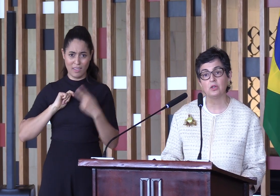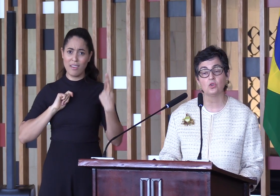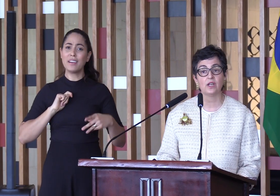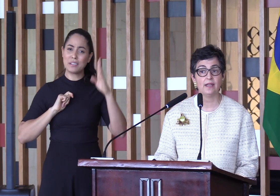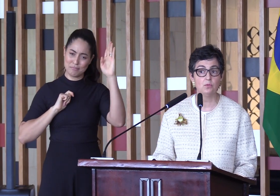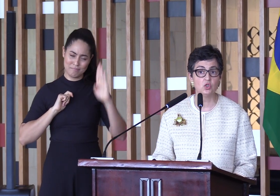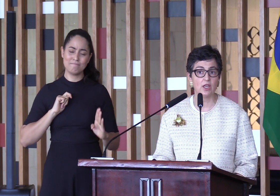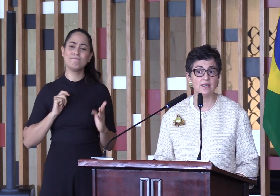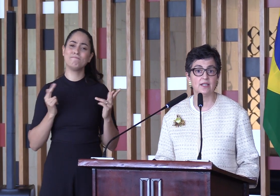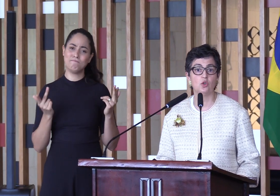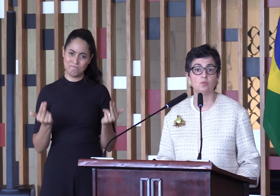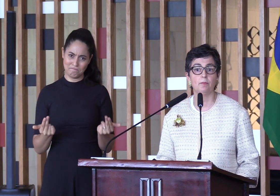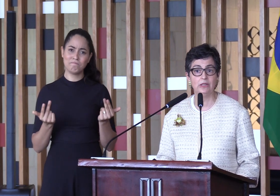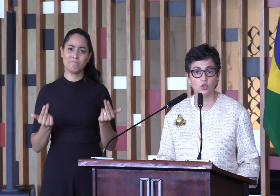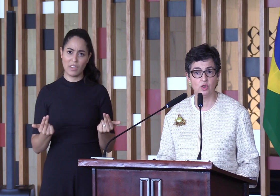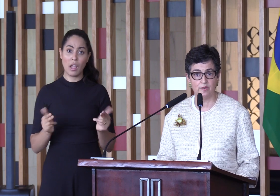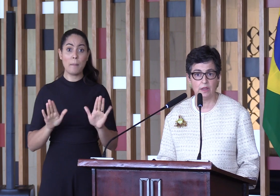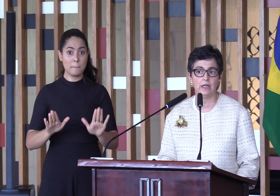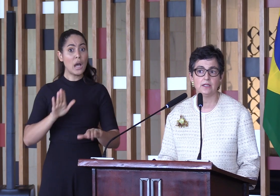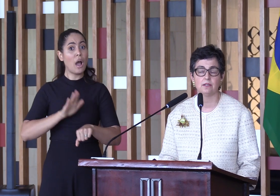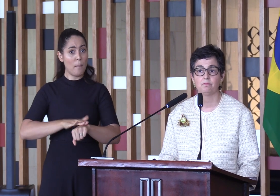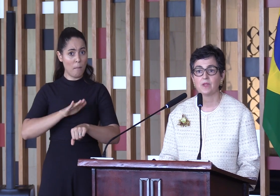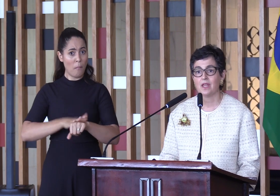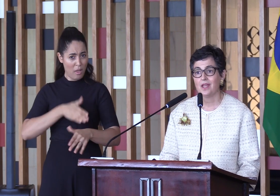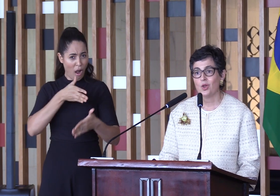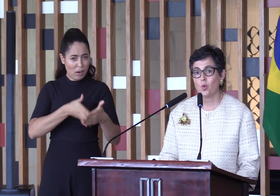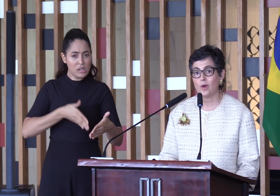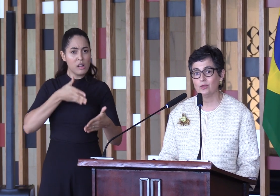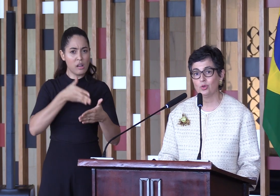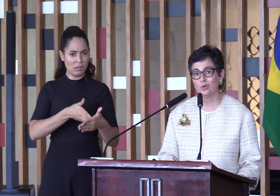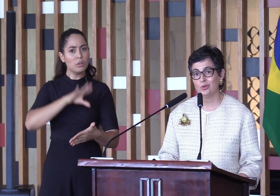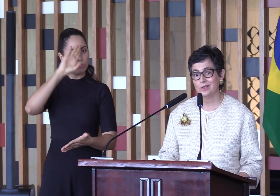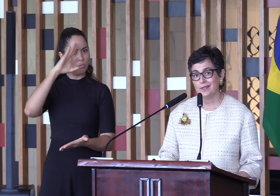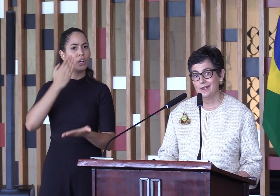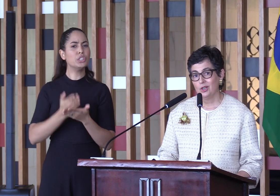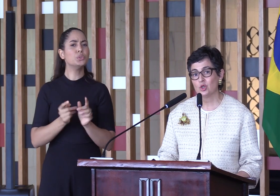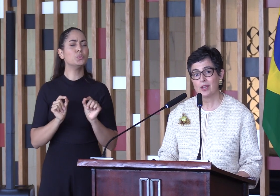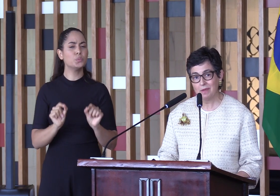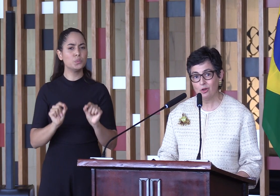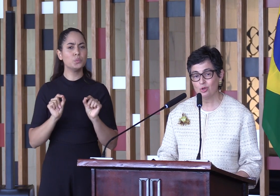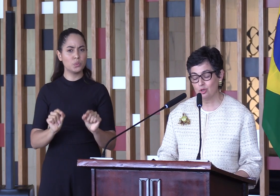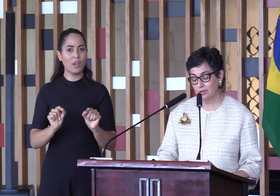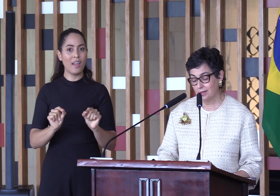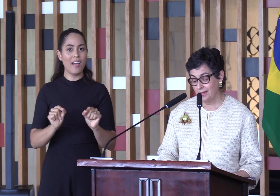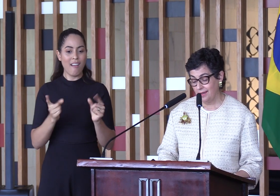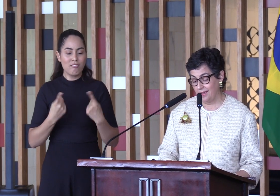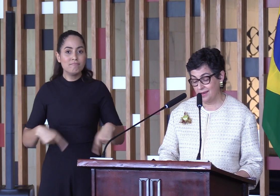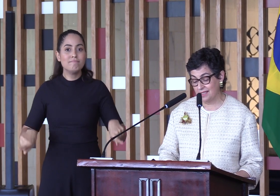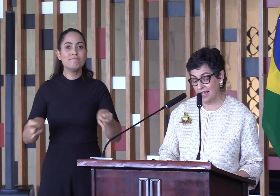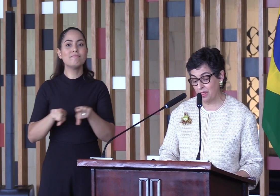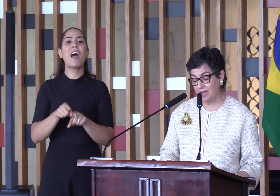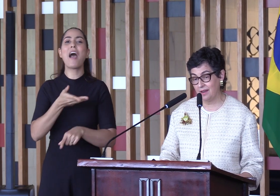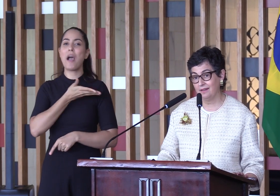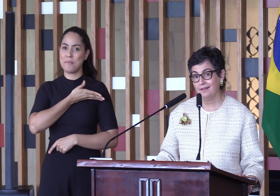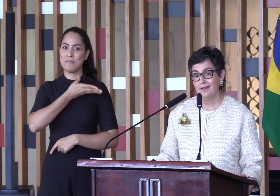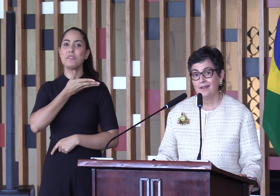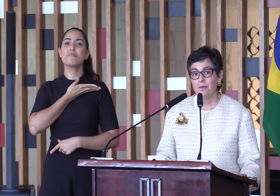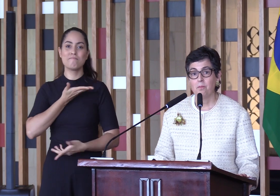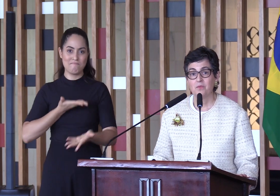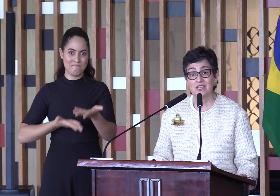Brasil, mas creemos que é nos momentos difíceis, cando os amigos se